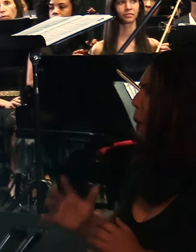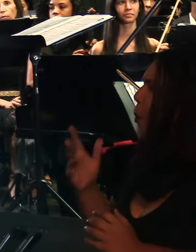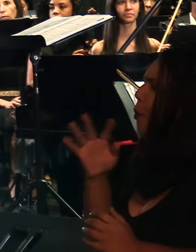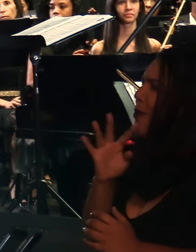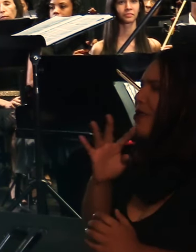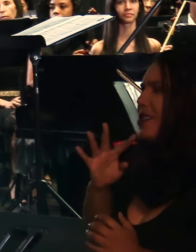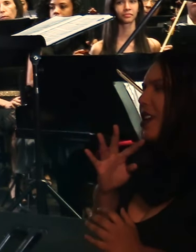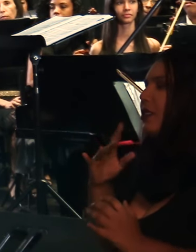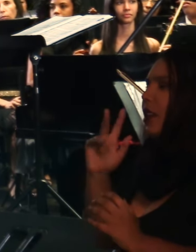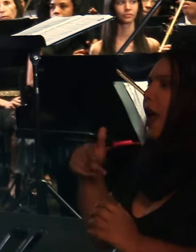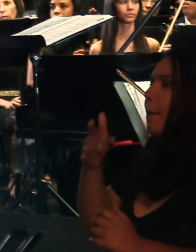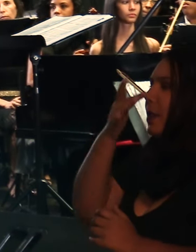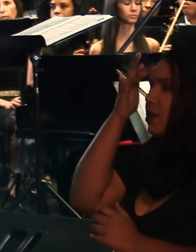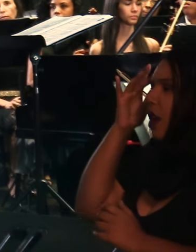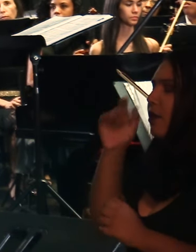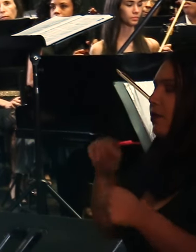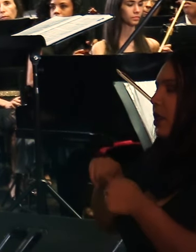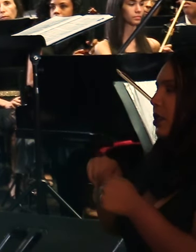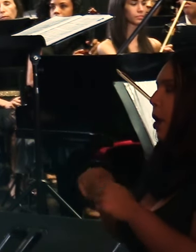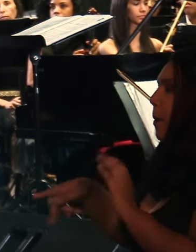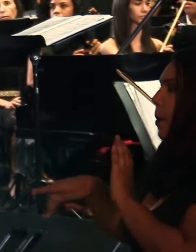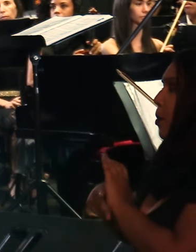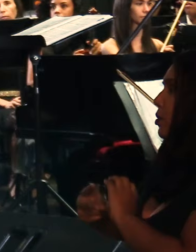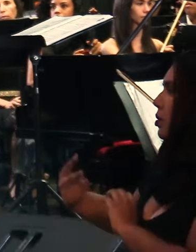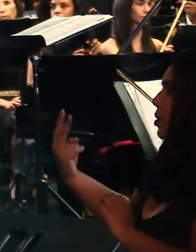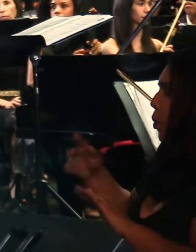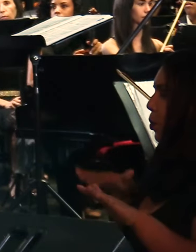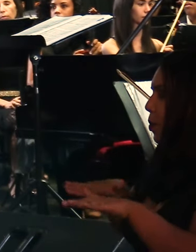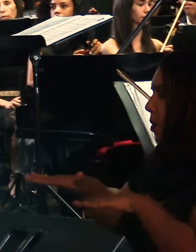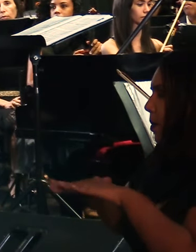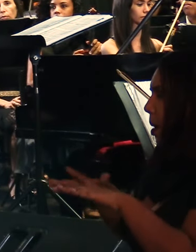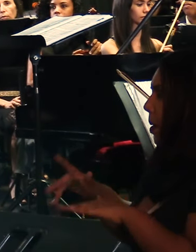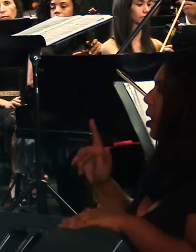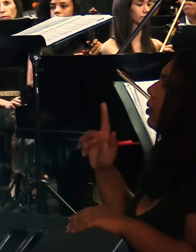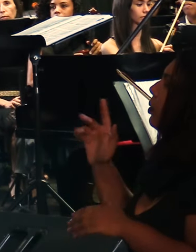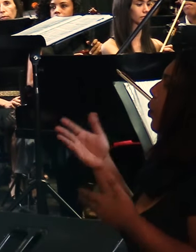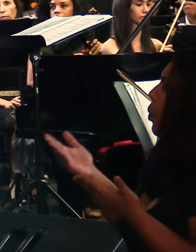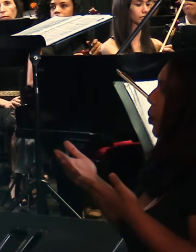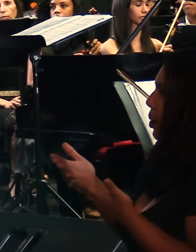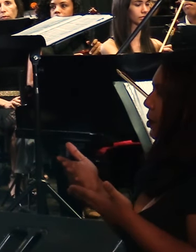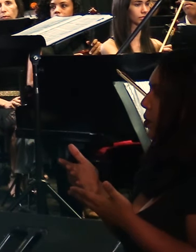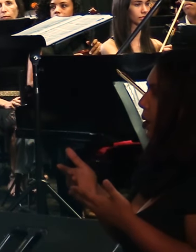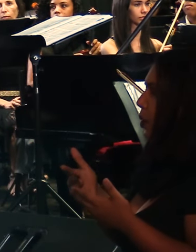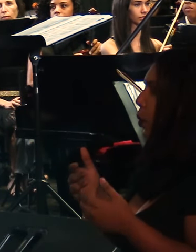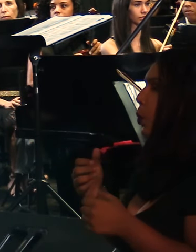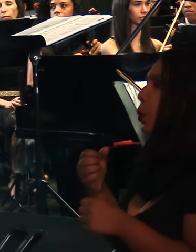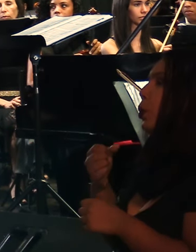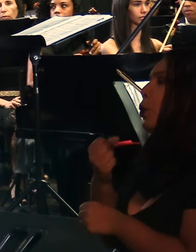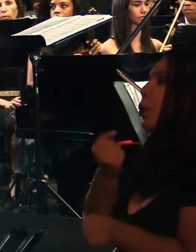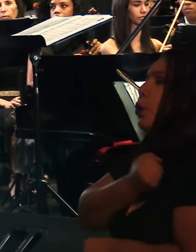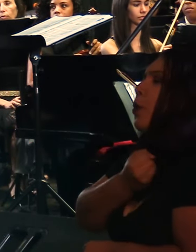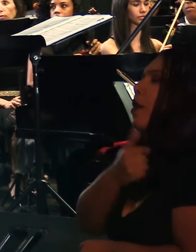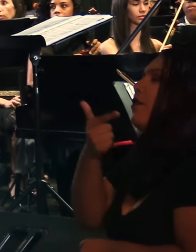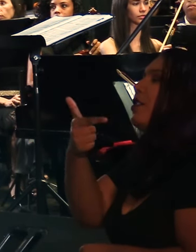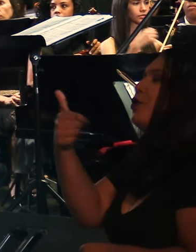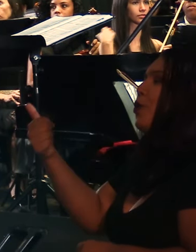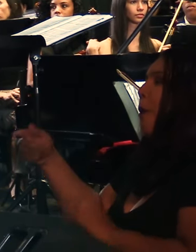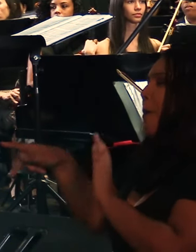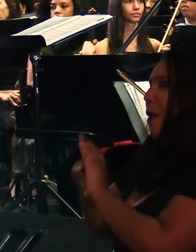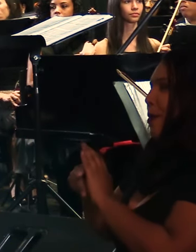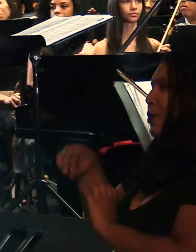que irá interpretar o concerto, o segundo movimento do concerto número 21 de Mozart para piano e